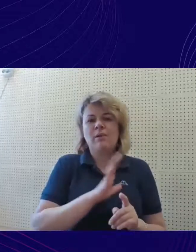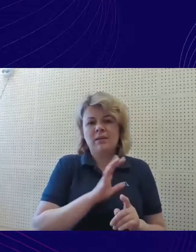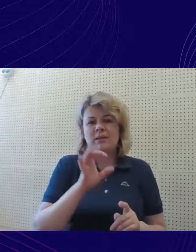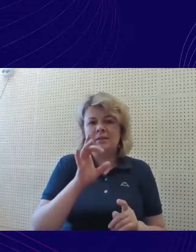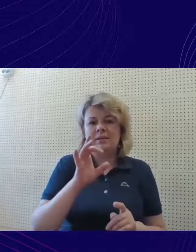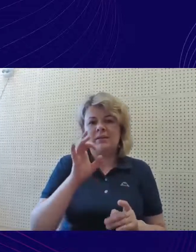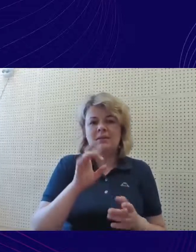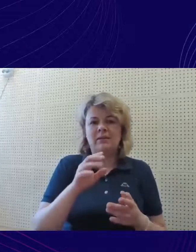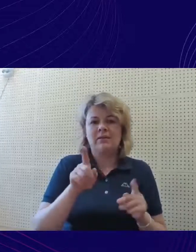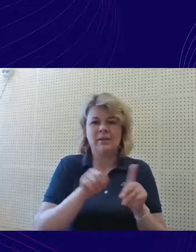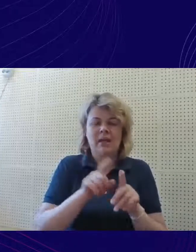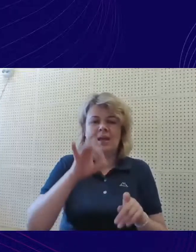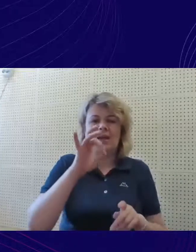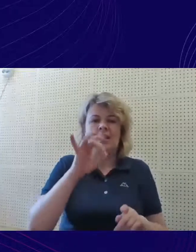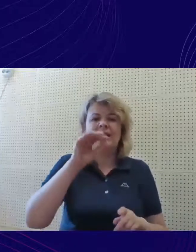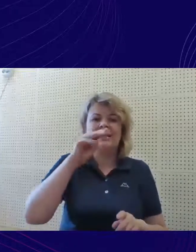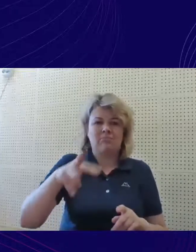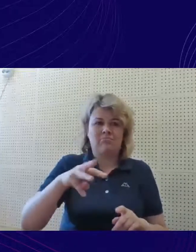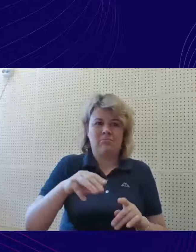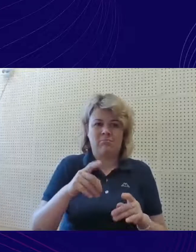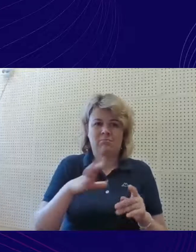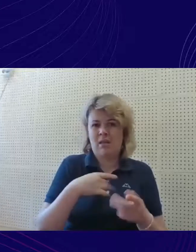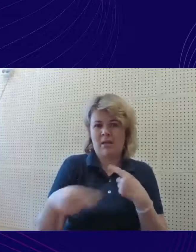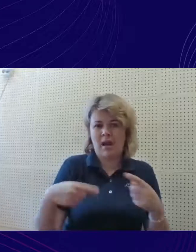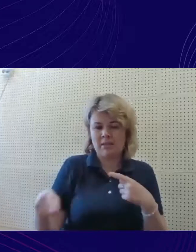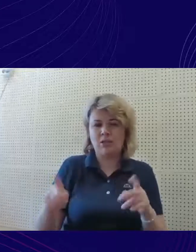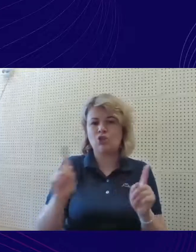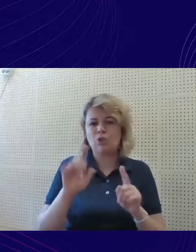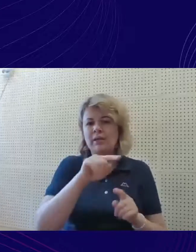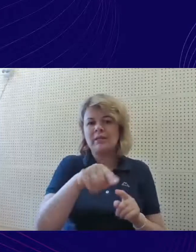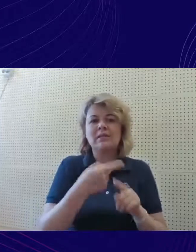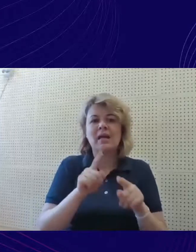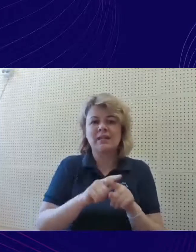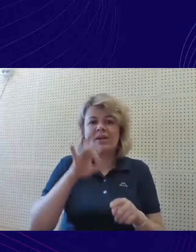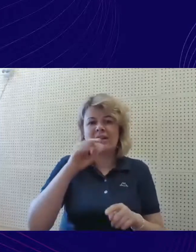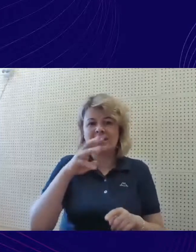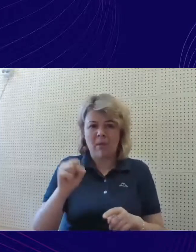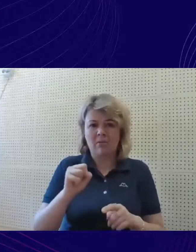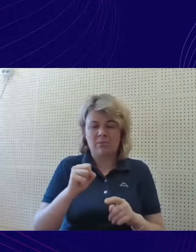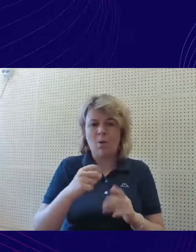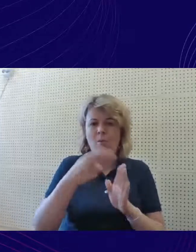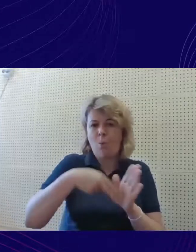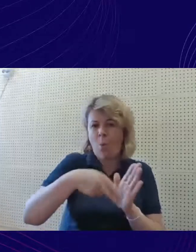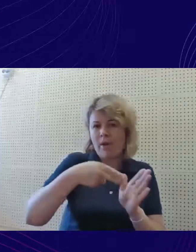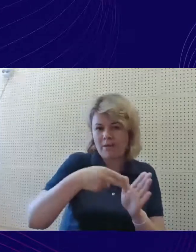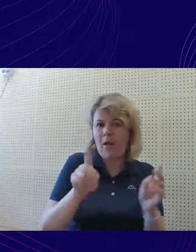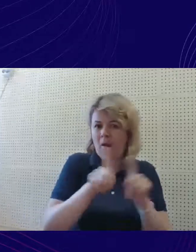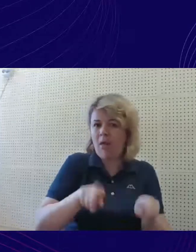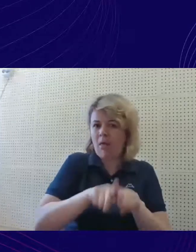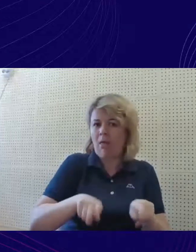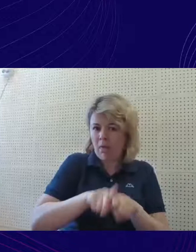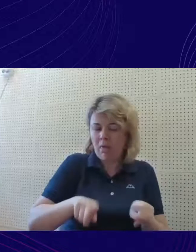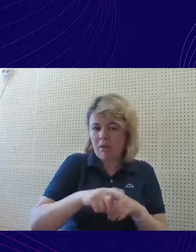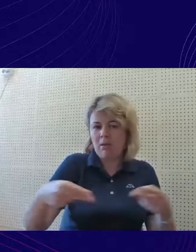ритмические вот лакуны, да, чтобы вот из этого ритма идущего поезда просто выйти, потому что он